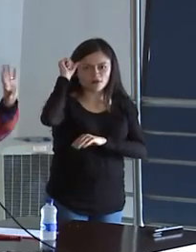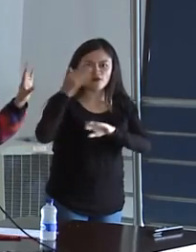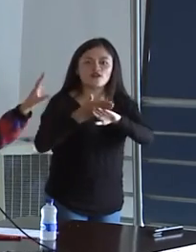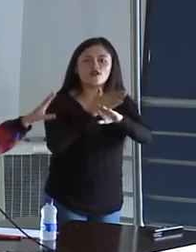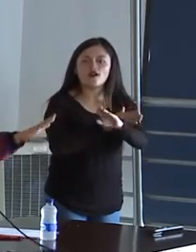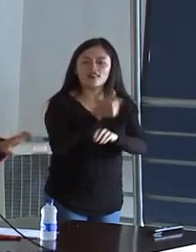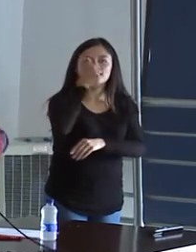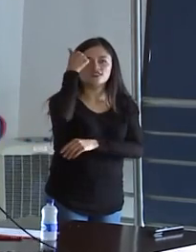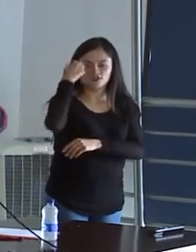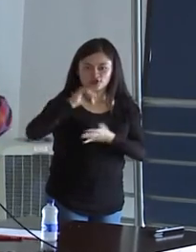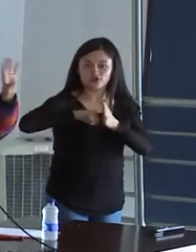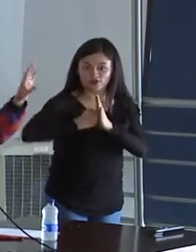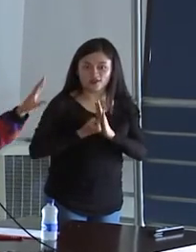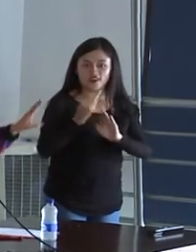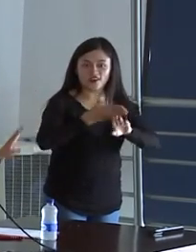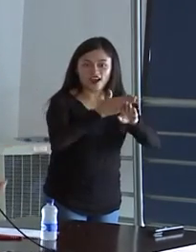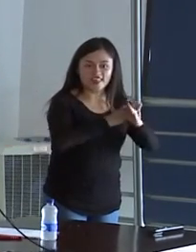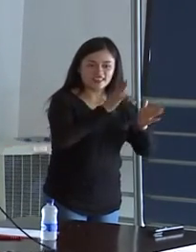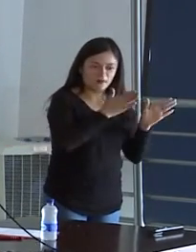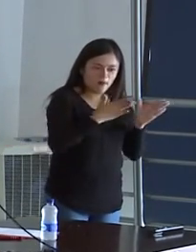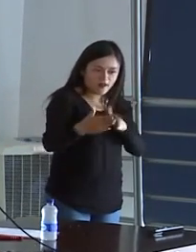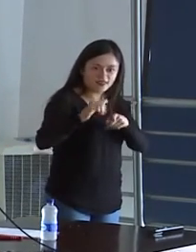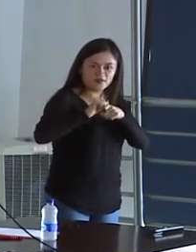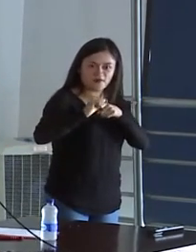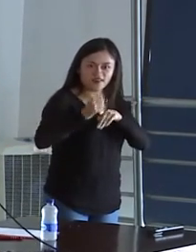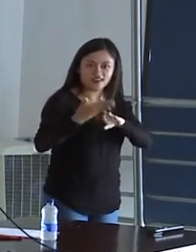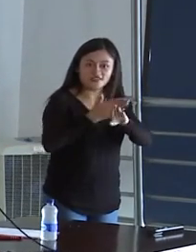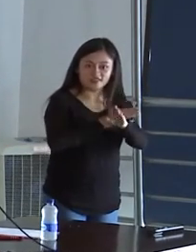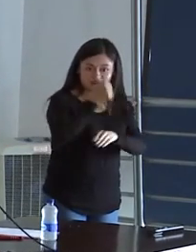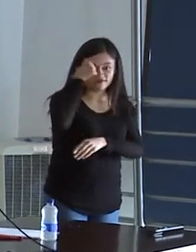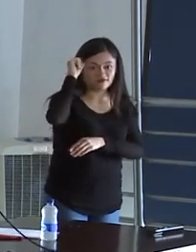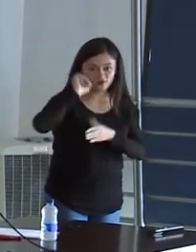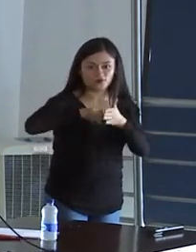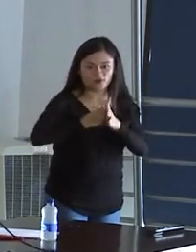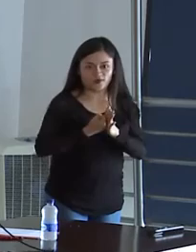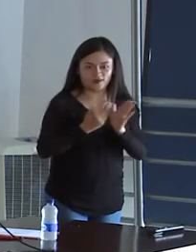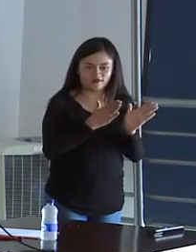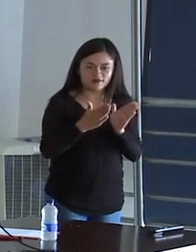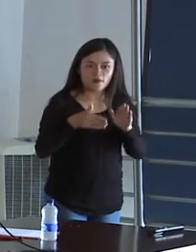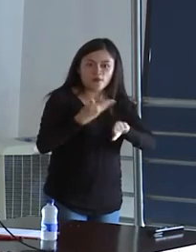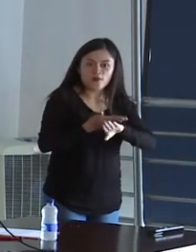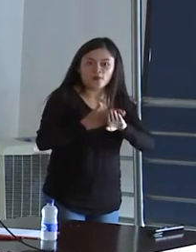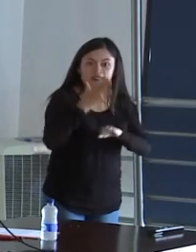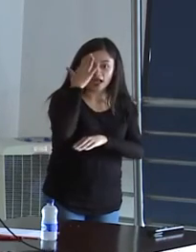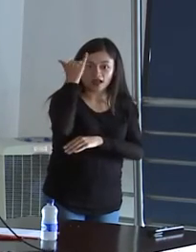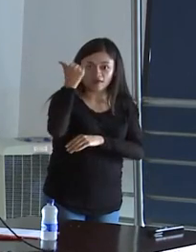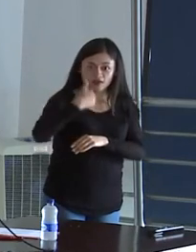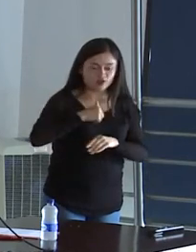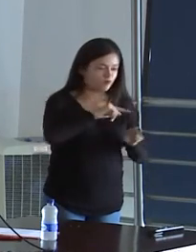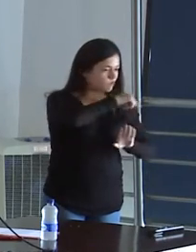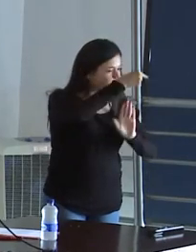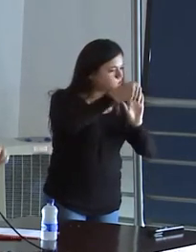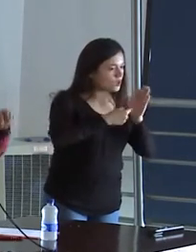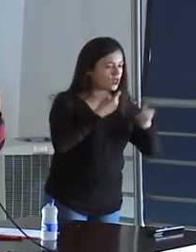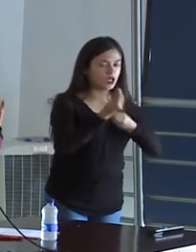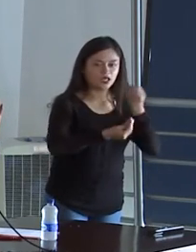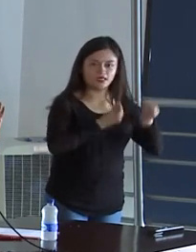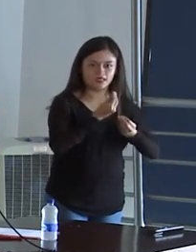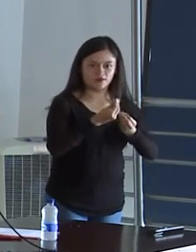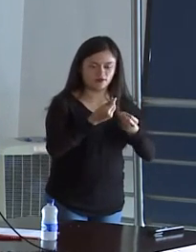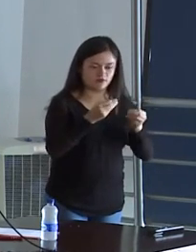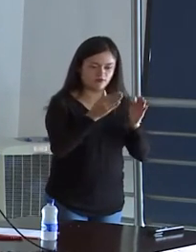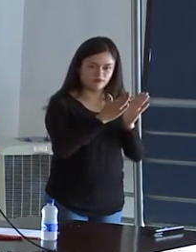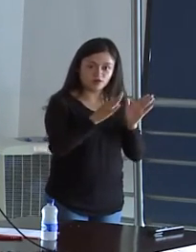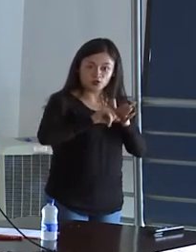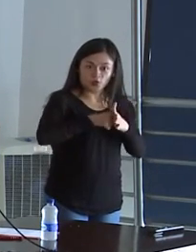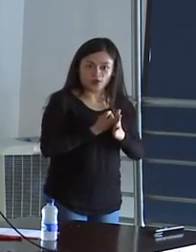del diseño, de todo lo que íbamos a hacer. Toda la propuesta académica la hicimos. Y yo aquí